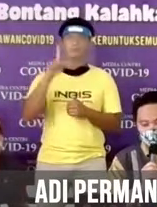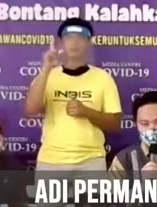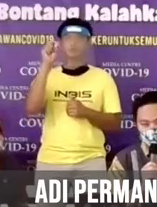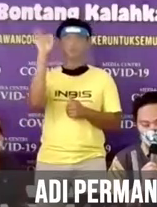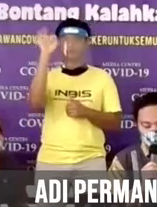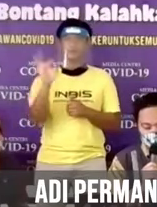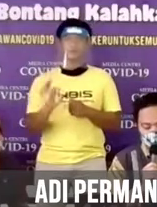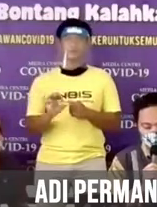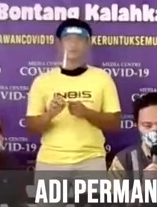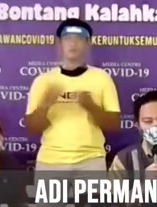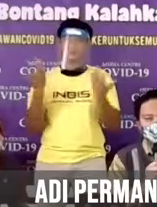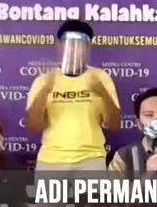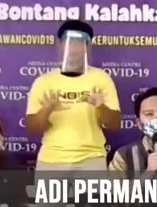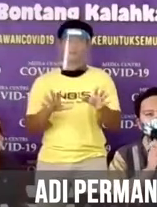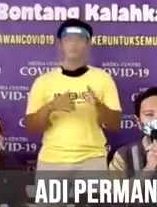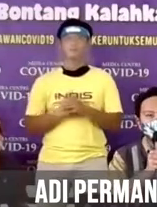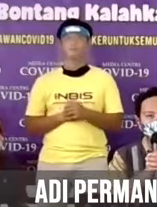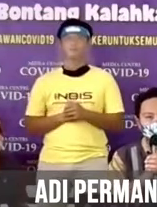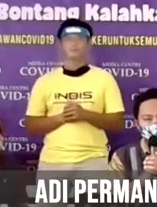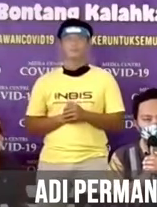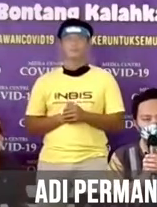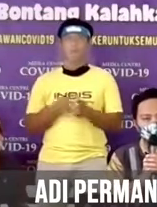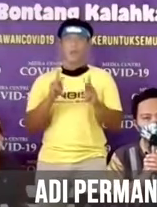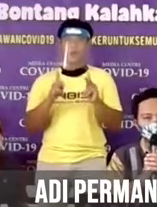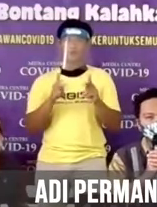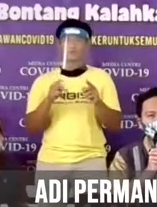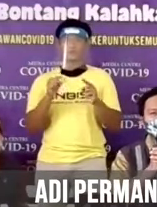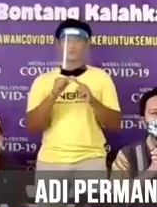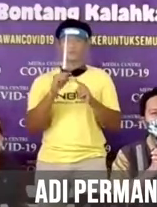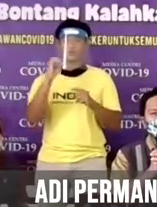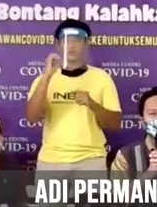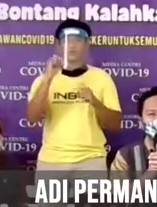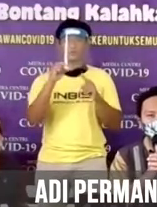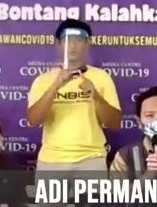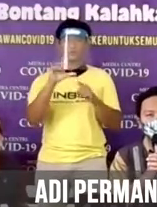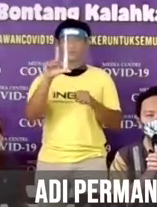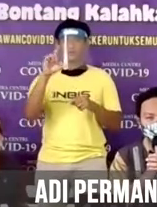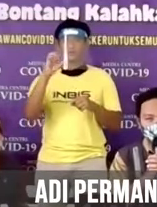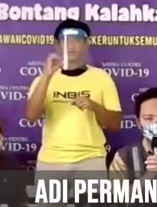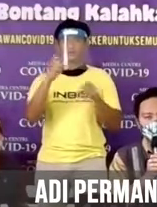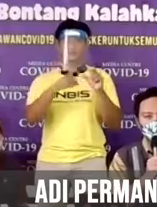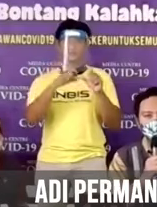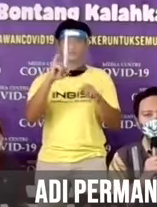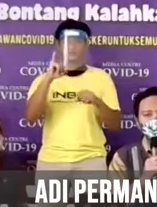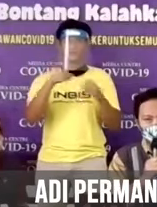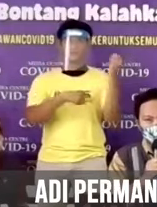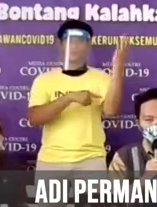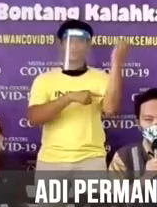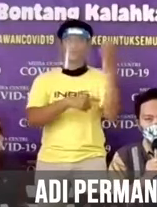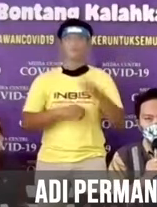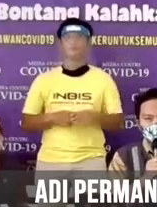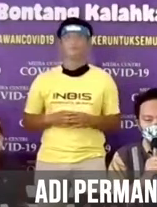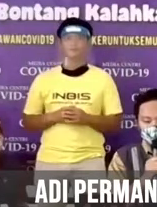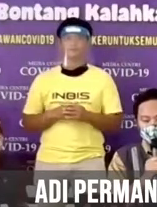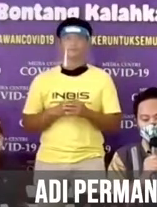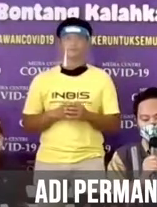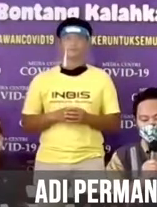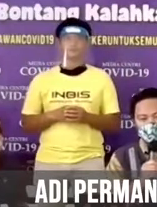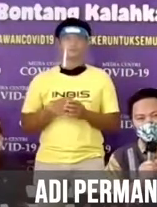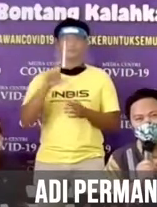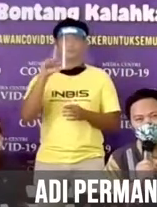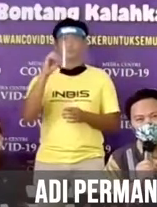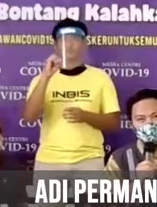artinya juga jika populasi bontang itulah 180830 itu sudah kita lampu hijau sehingga